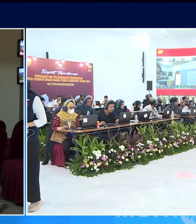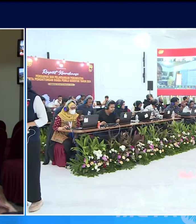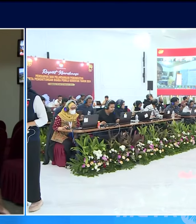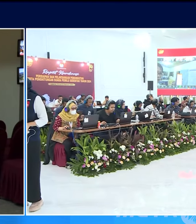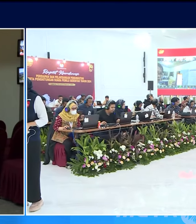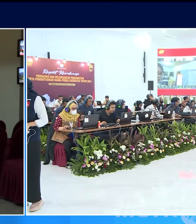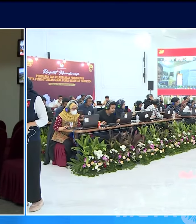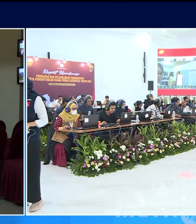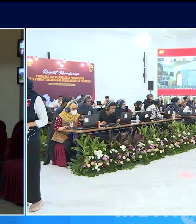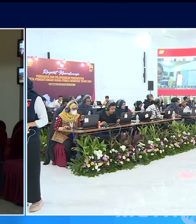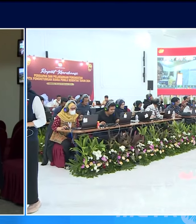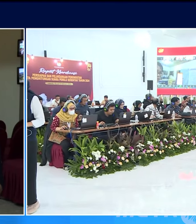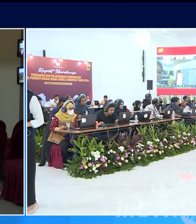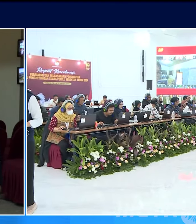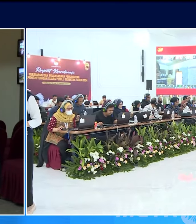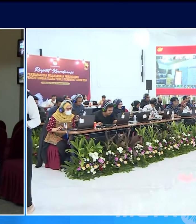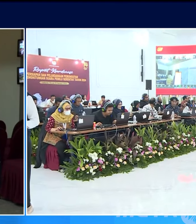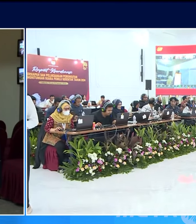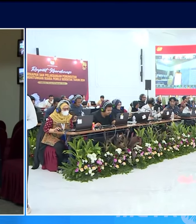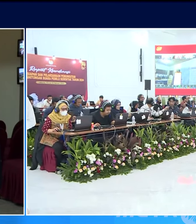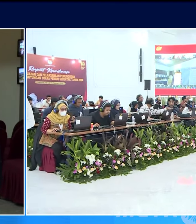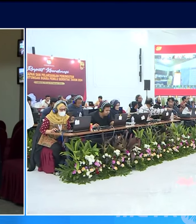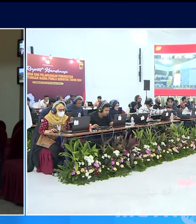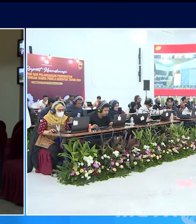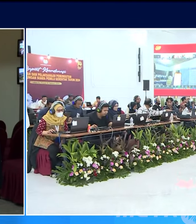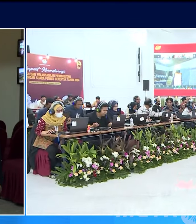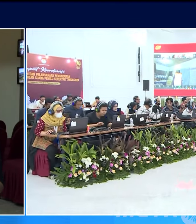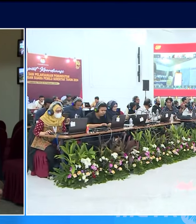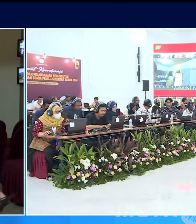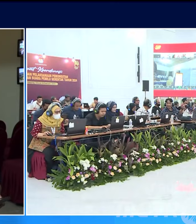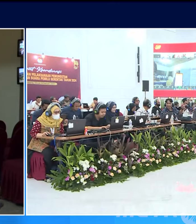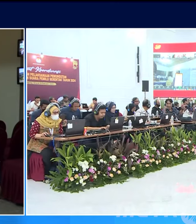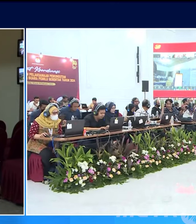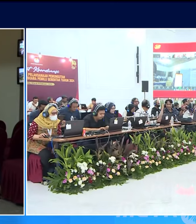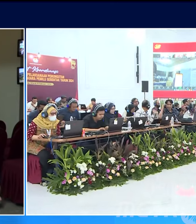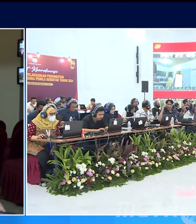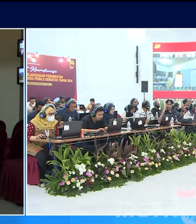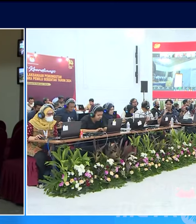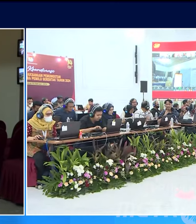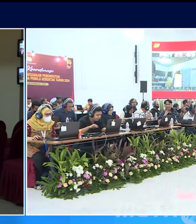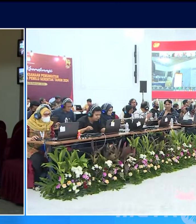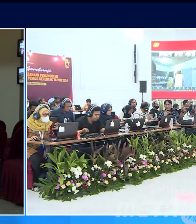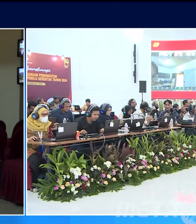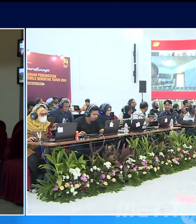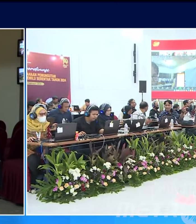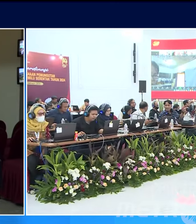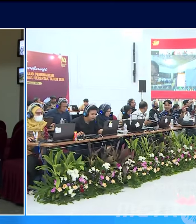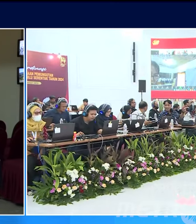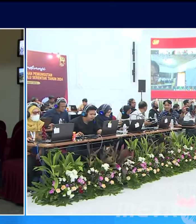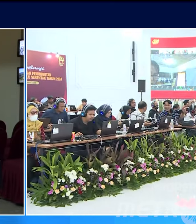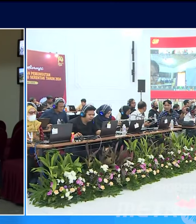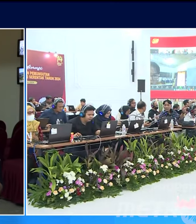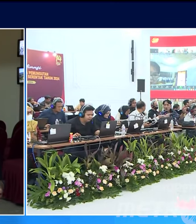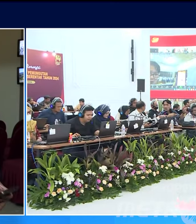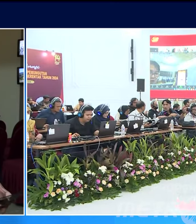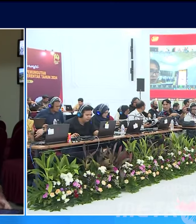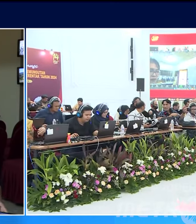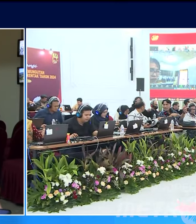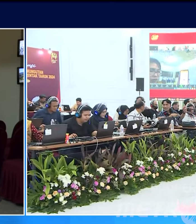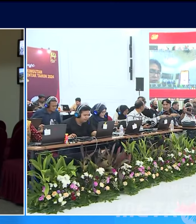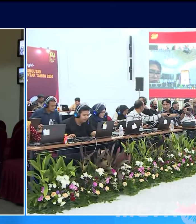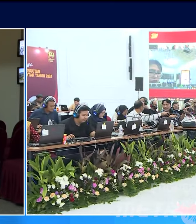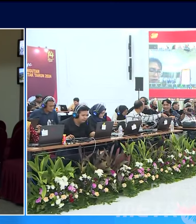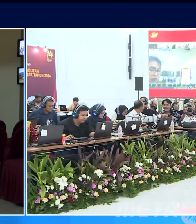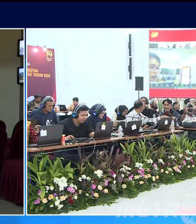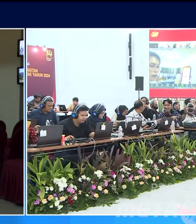pelaksanaan rapat pleno pada hari ini nantinya akan terbagi menjadi dua panel yang akan dilakukan di dua tempat